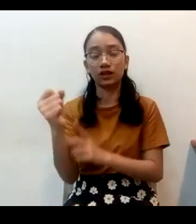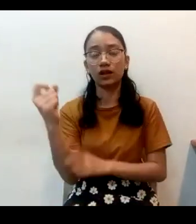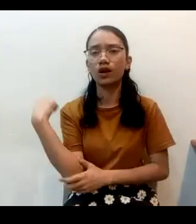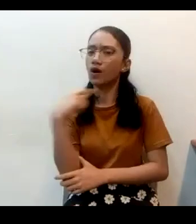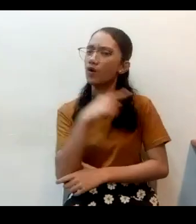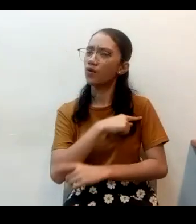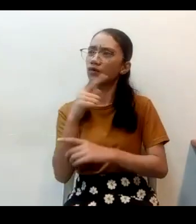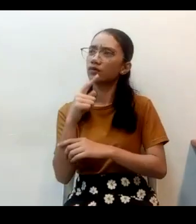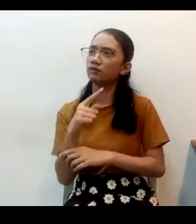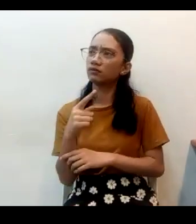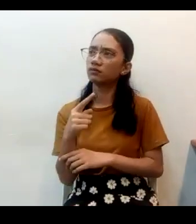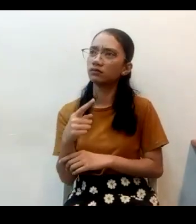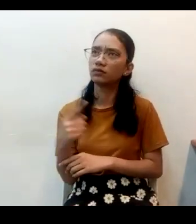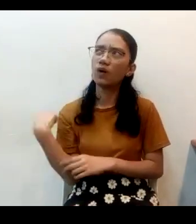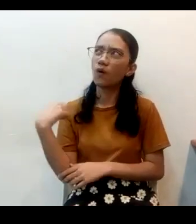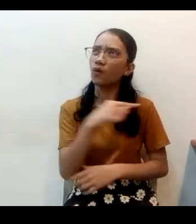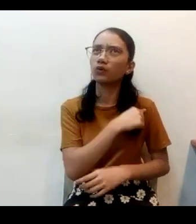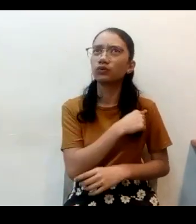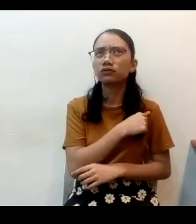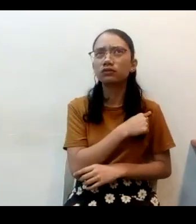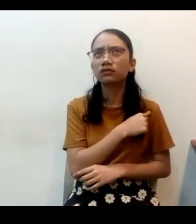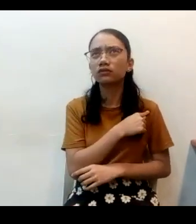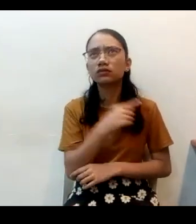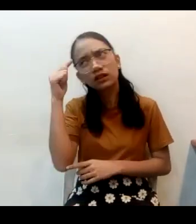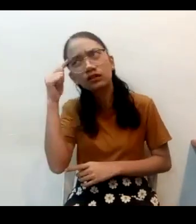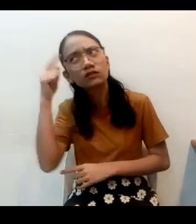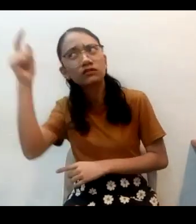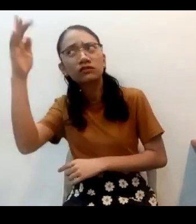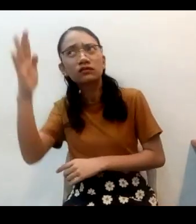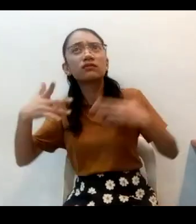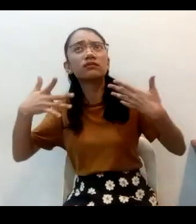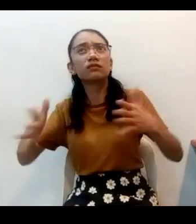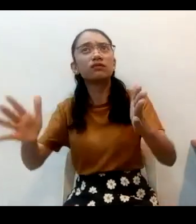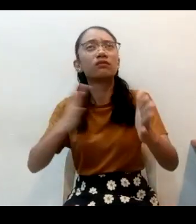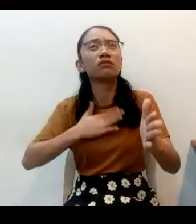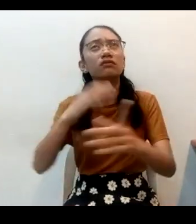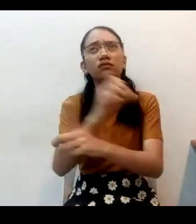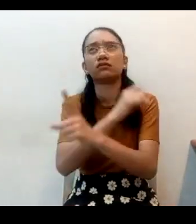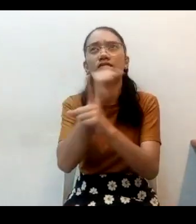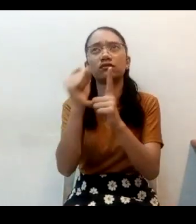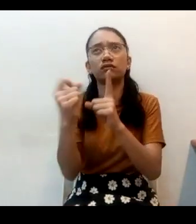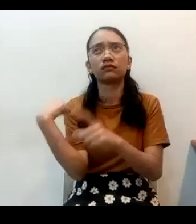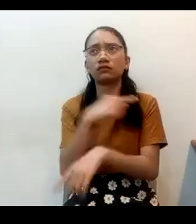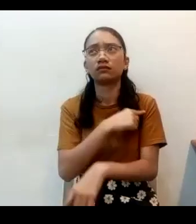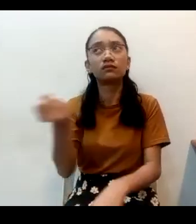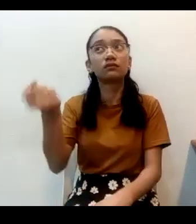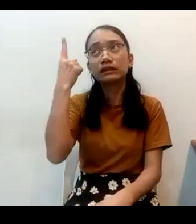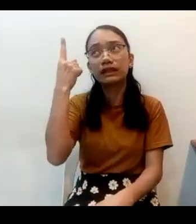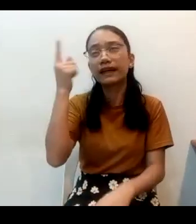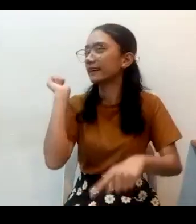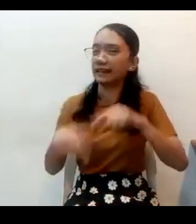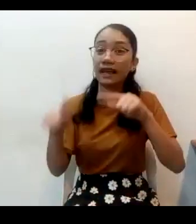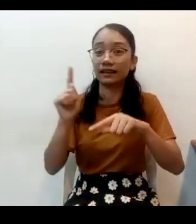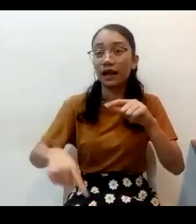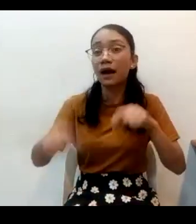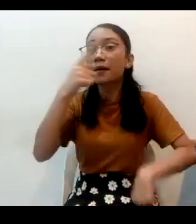why God allow us this kind of situation. Kaya nga po kung tayo lamang po magreklamo, hindi po talaga natin makikita